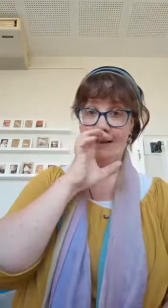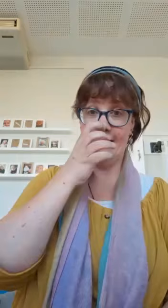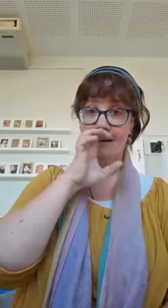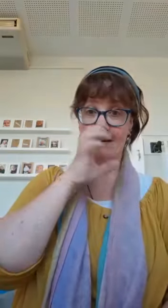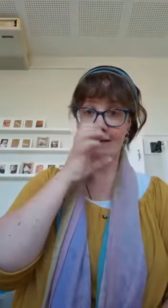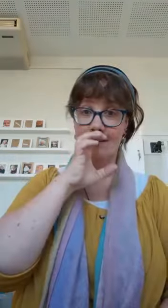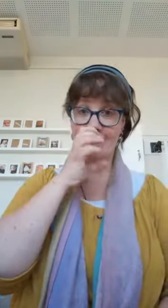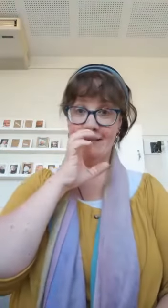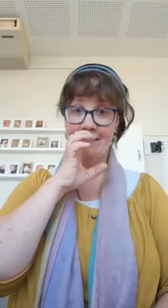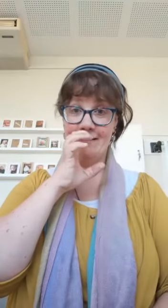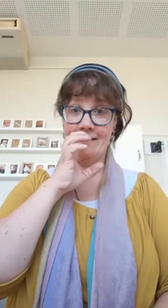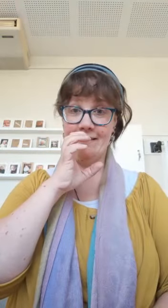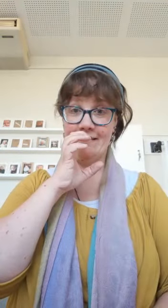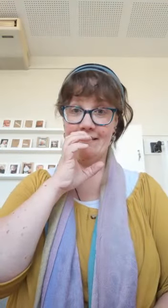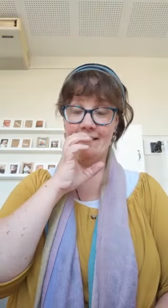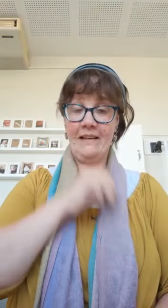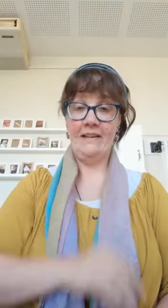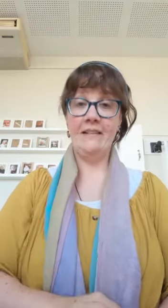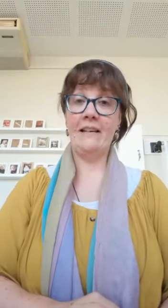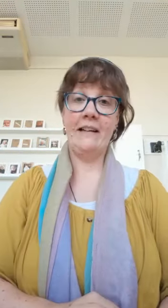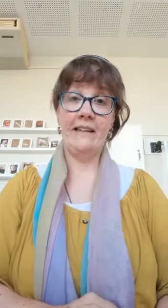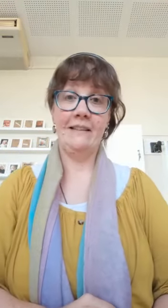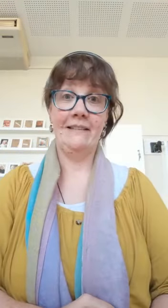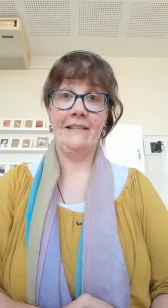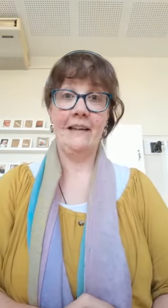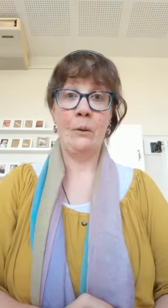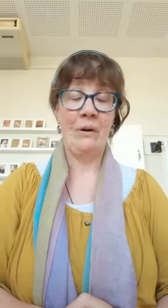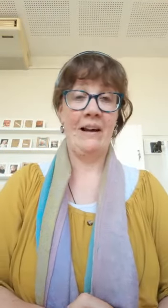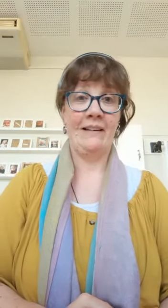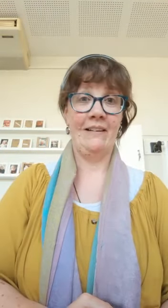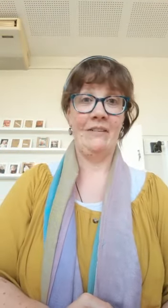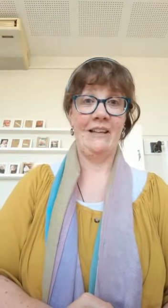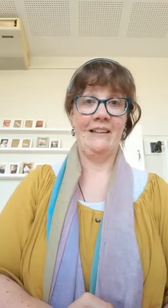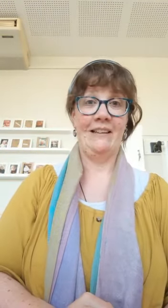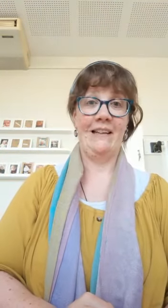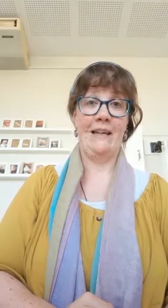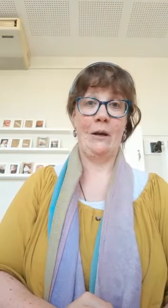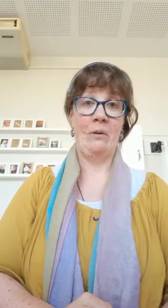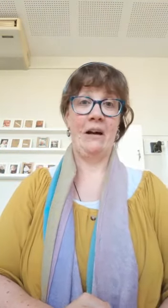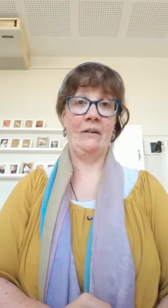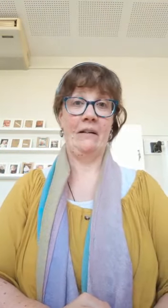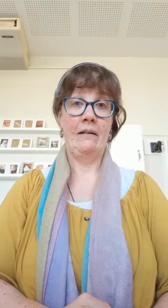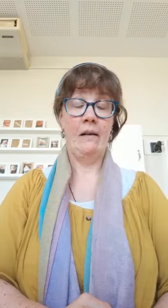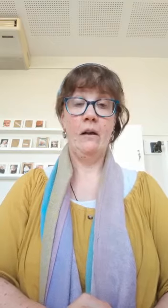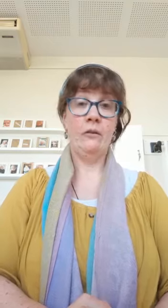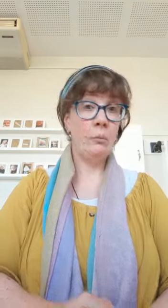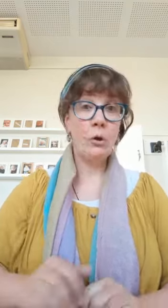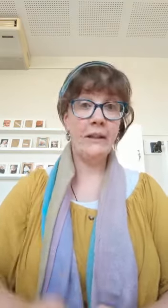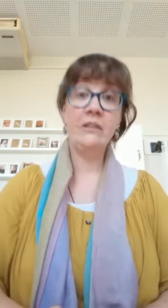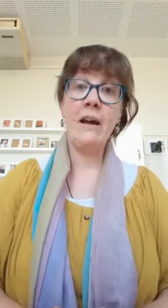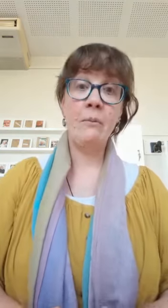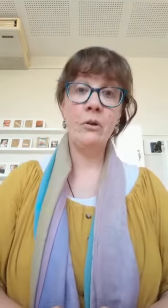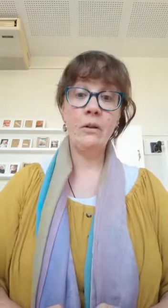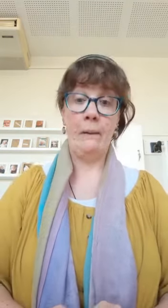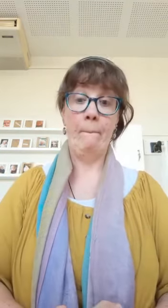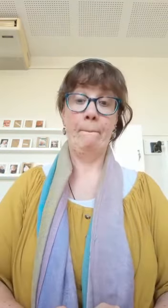Drinken. Dat zijn eigenlijk de drie gebaren die we in dit liedje gebruiken. Zullen we hem nog een keer samen doen?